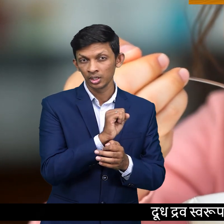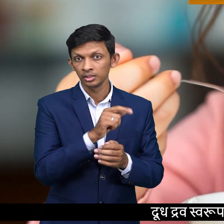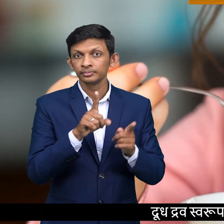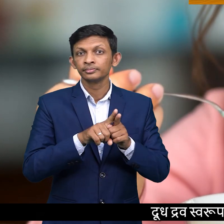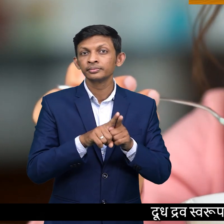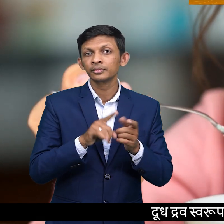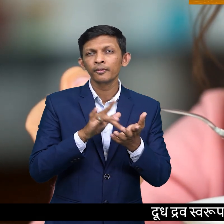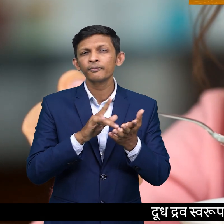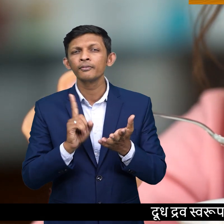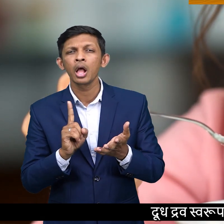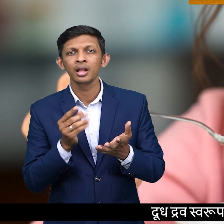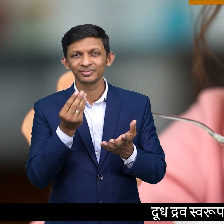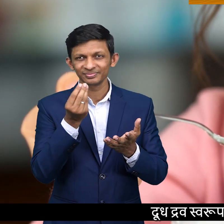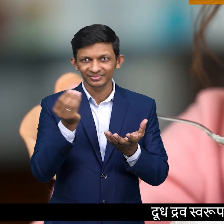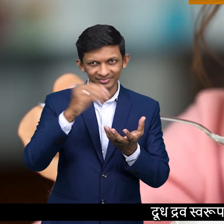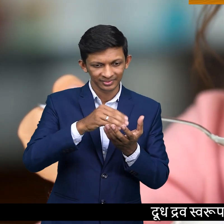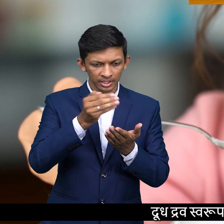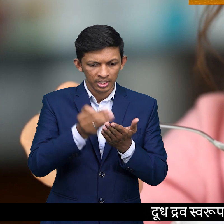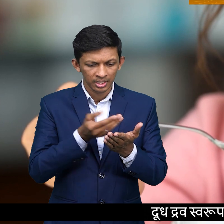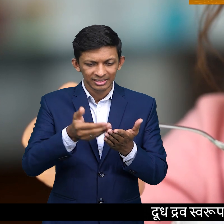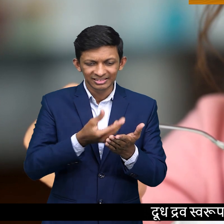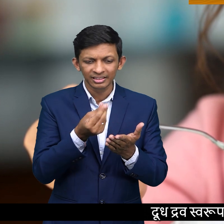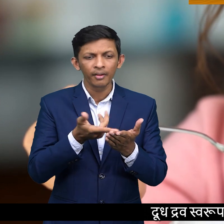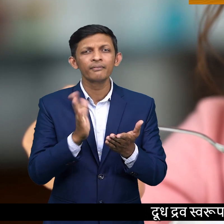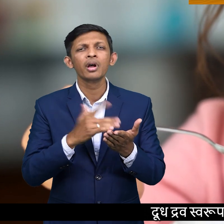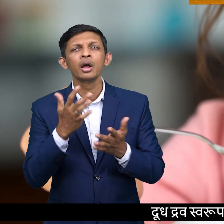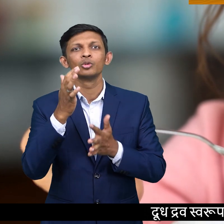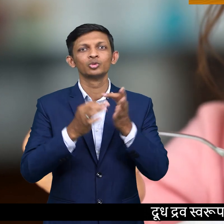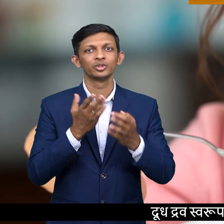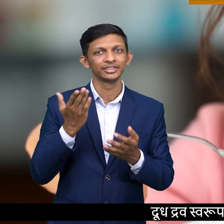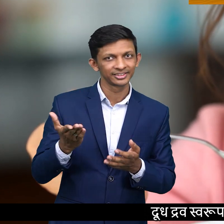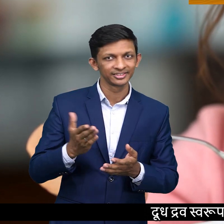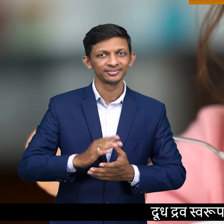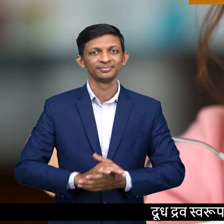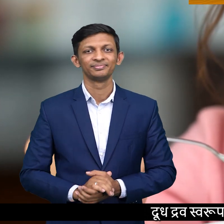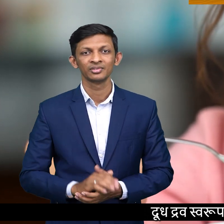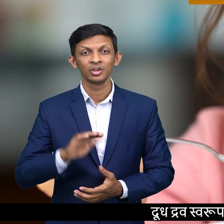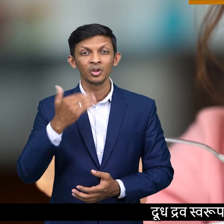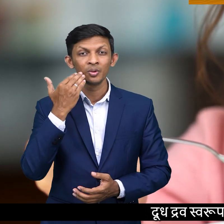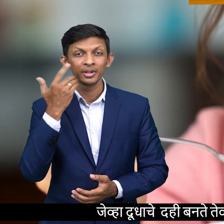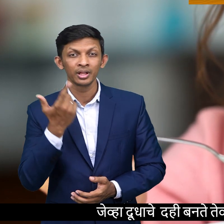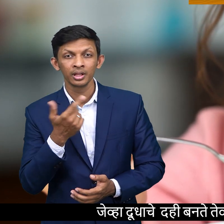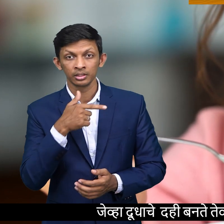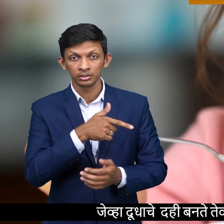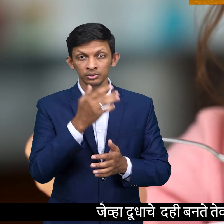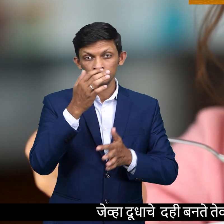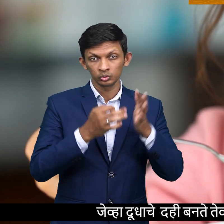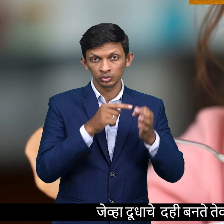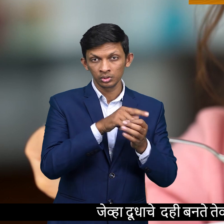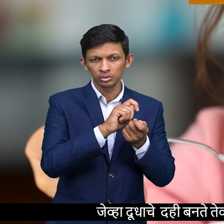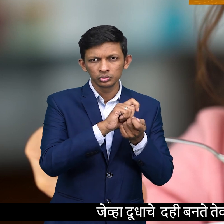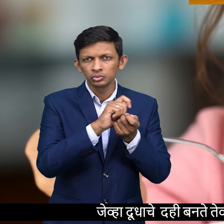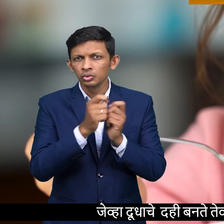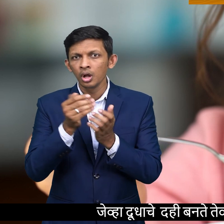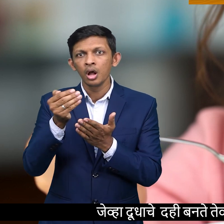दूध द्रव स्वरूपात असते, तर दही अर्धघन असते. जेव्हा दुधाचे